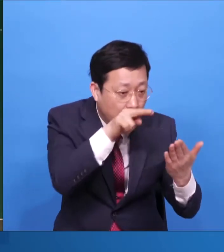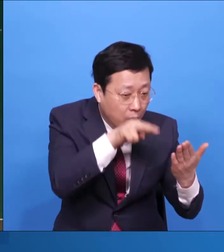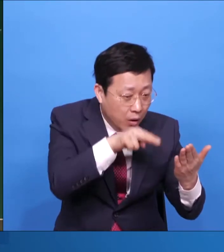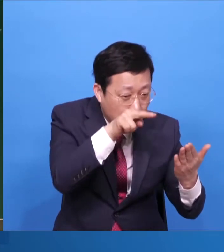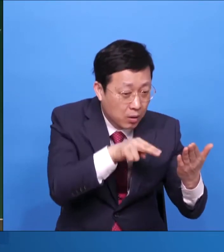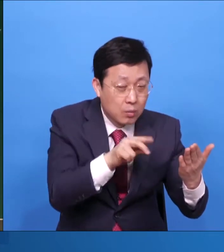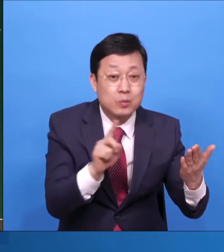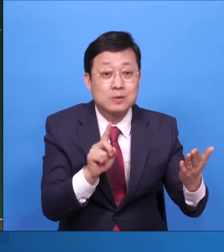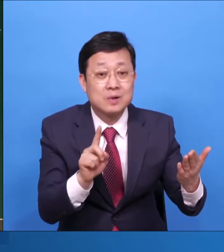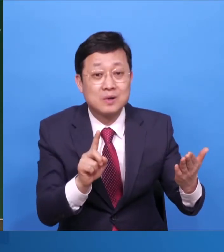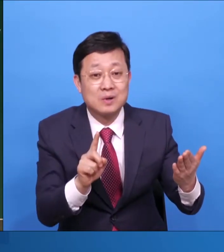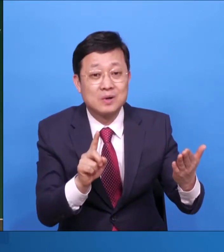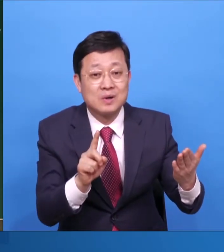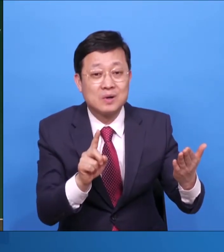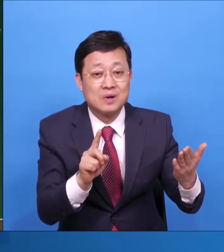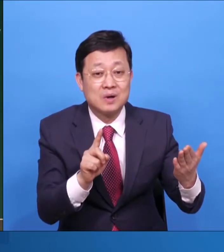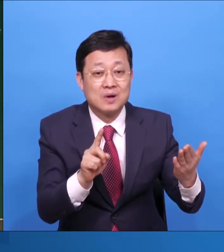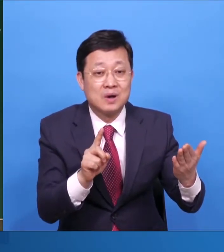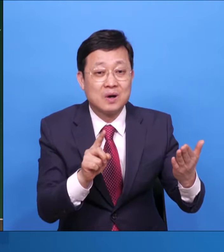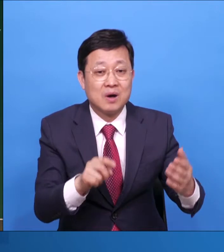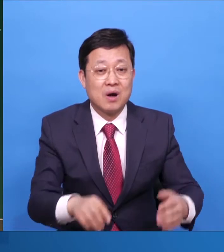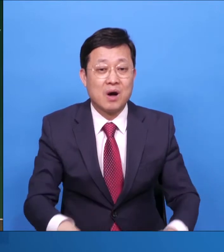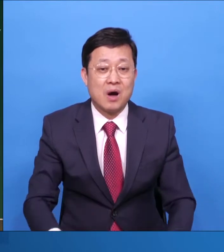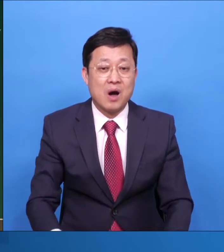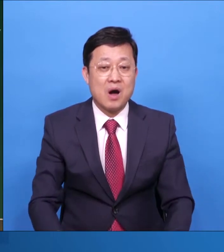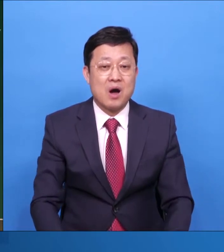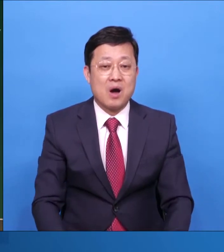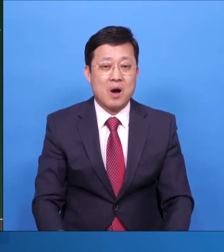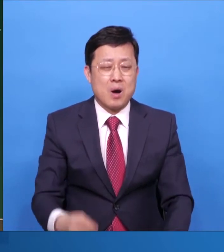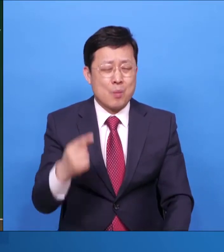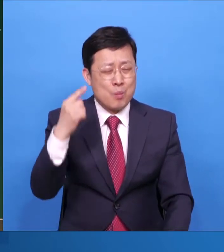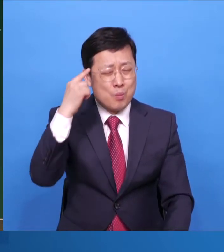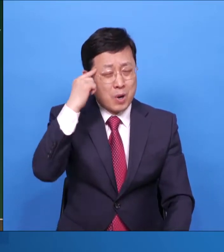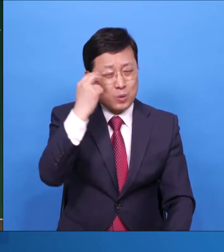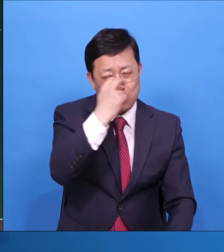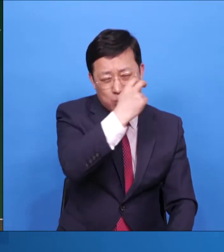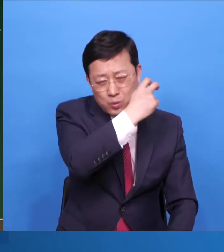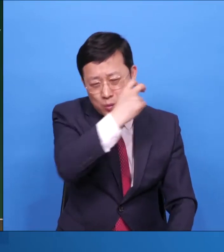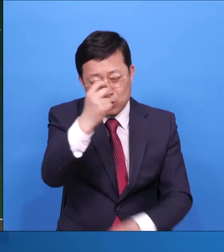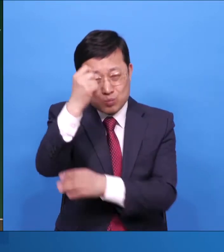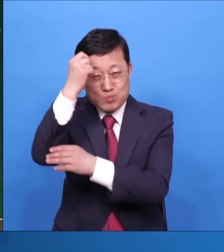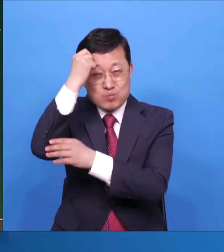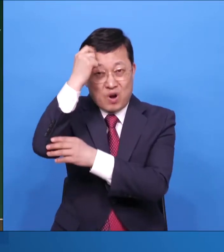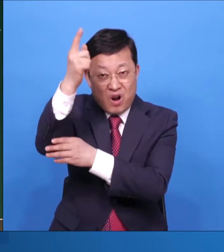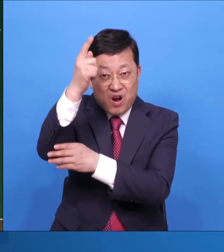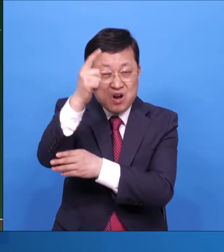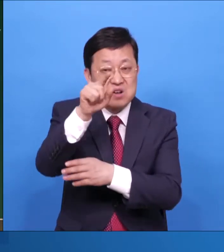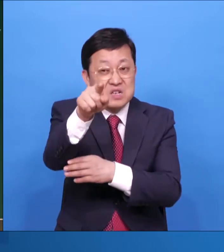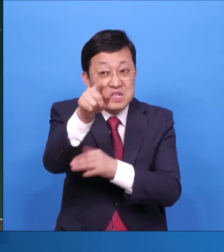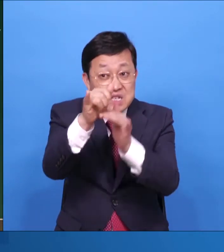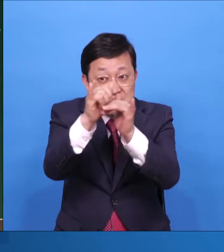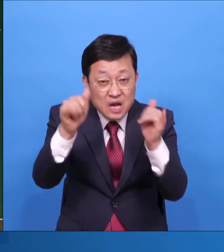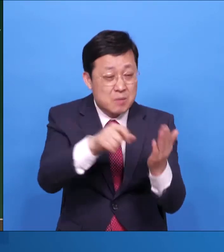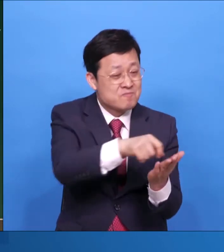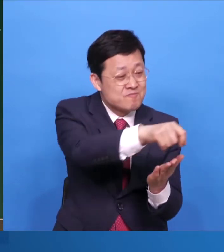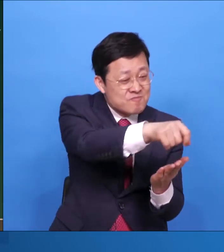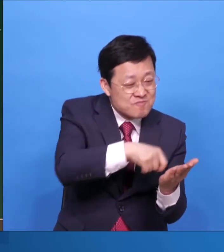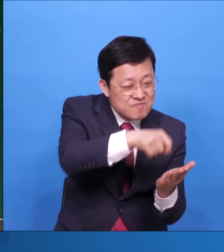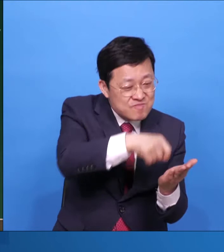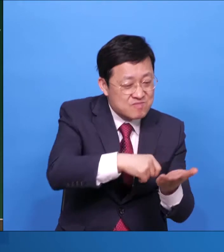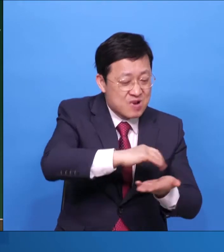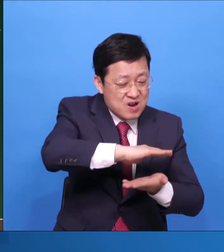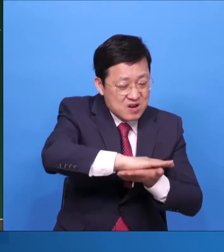거니까 굉장한 글들을 써서 천재들이야 이게. Vemos que es algo que han escrito grandes documentos. Ellos